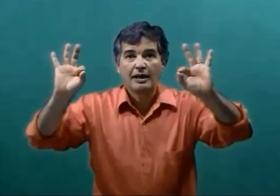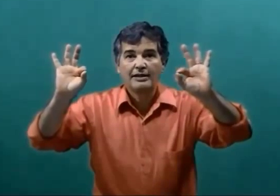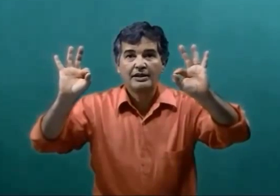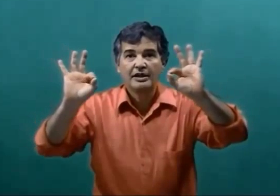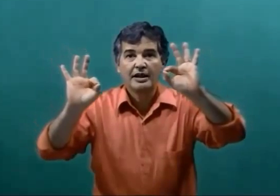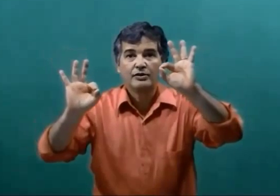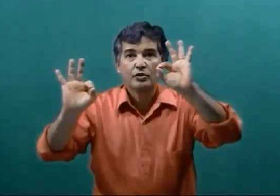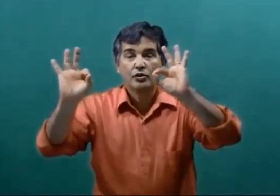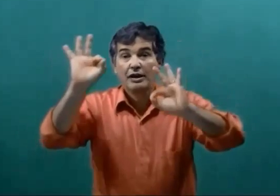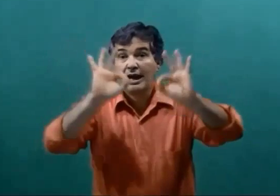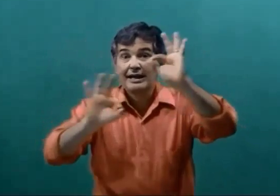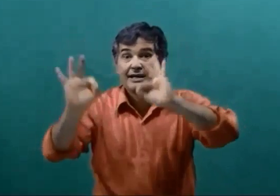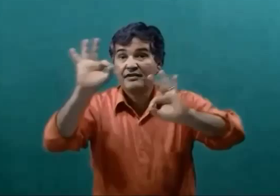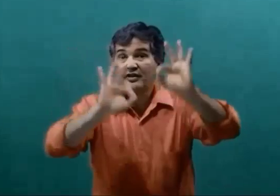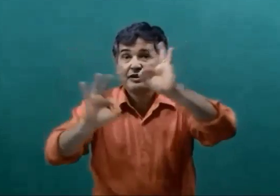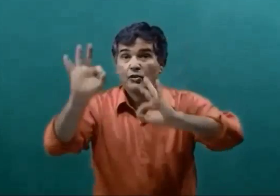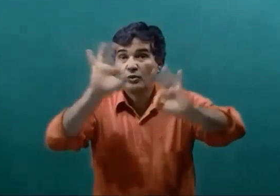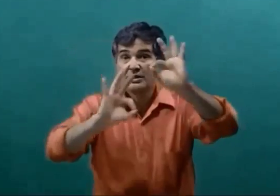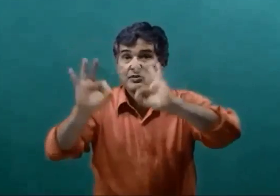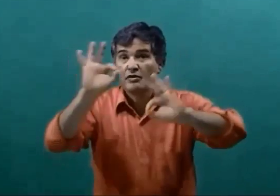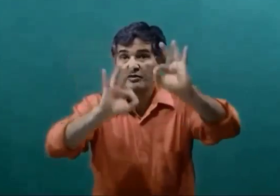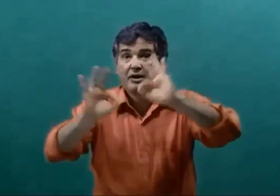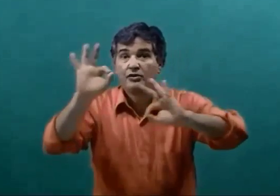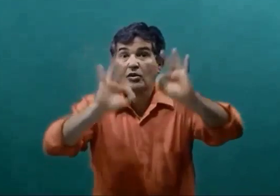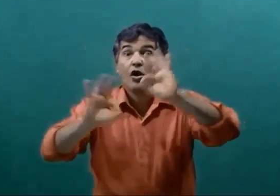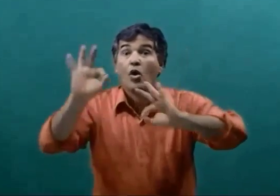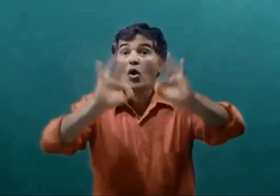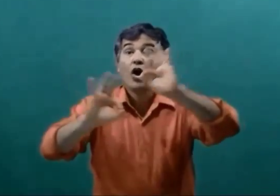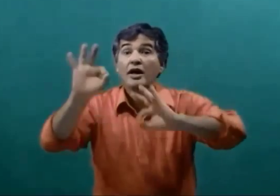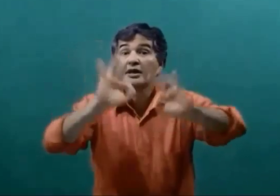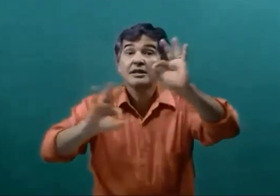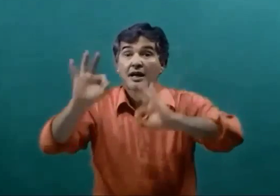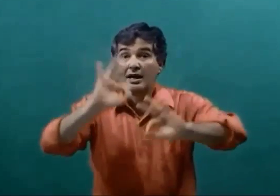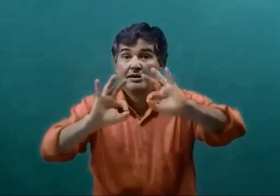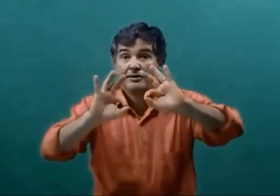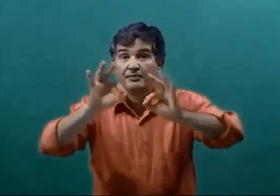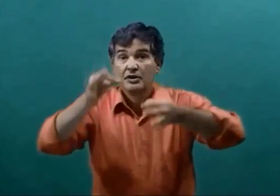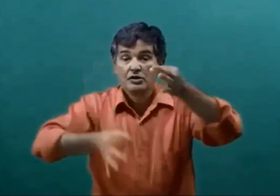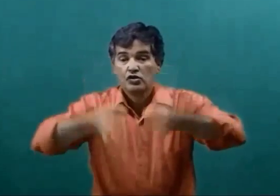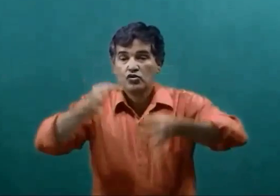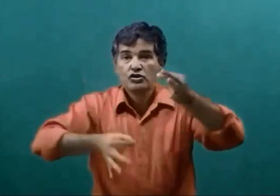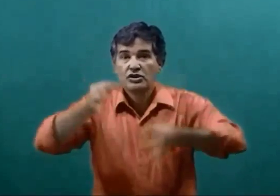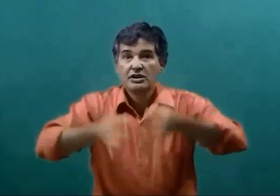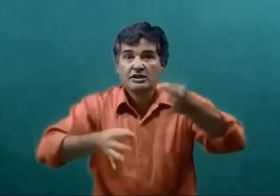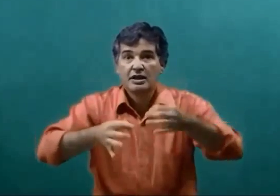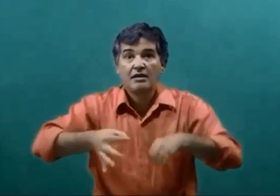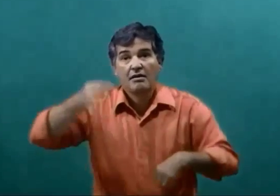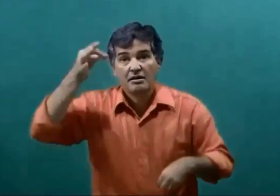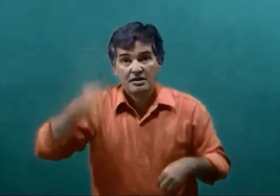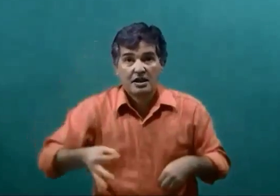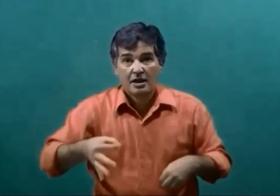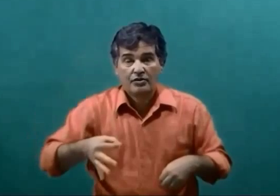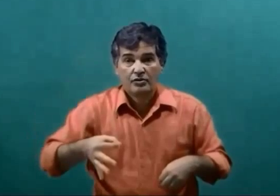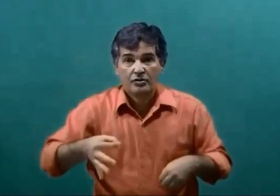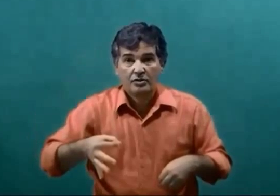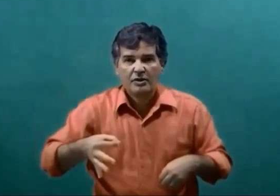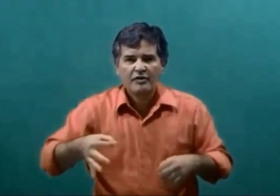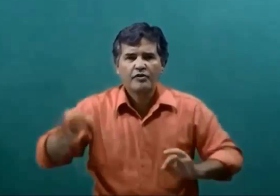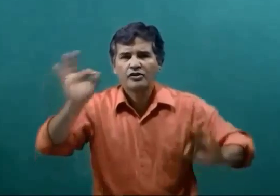polegar do indicador, aqui na frente com esse movimento, organizar. Justiça, certo. Mas vamos voltar